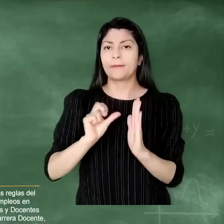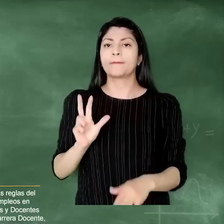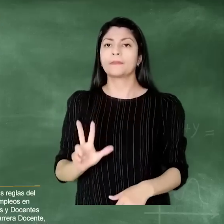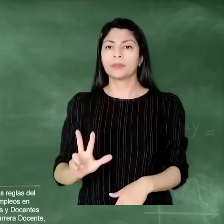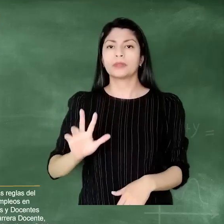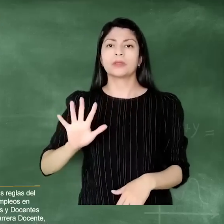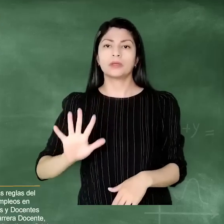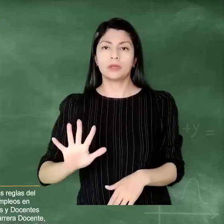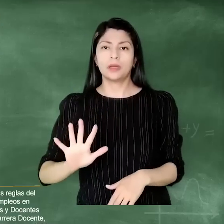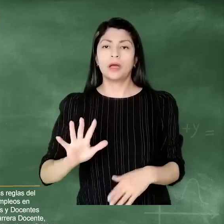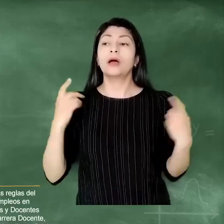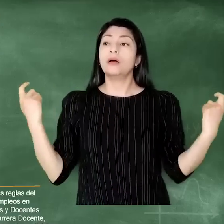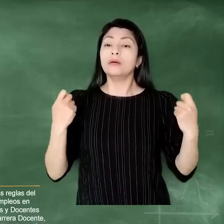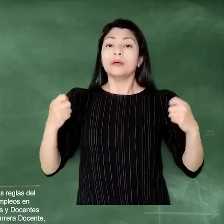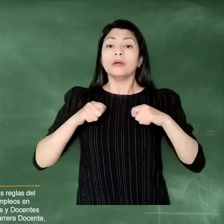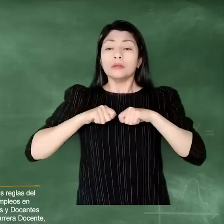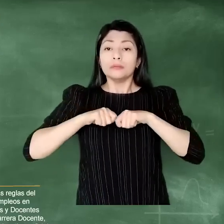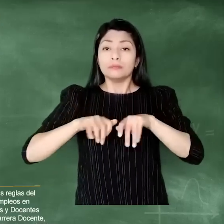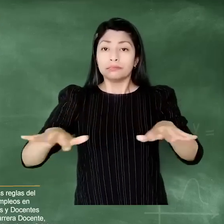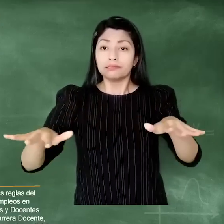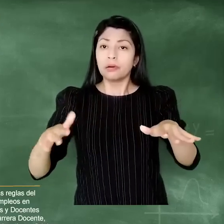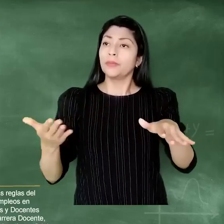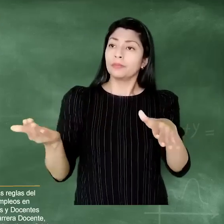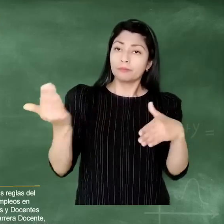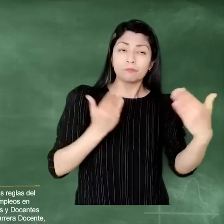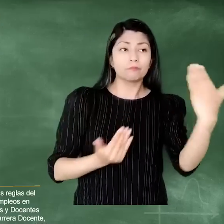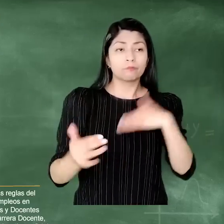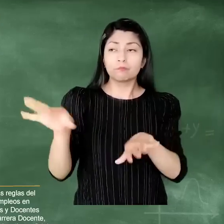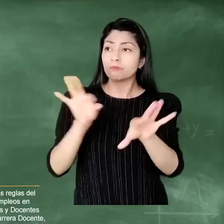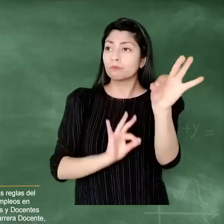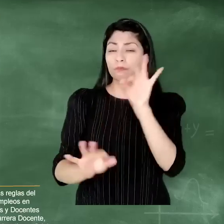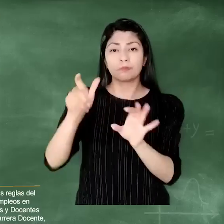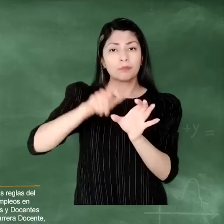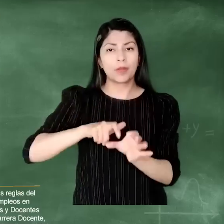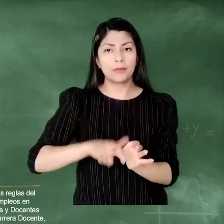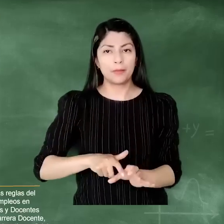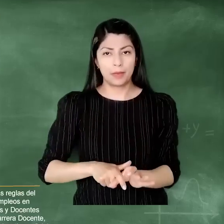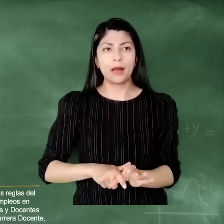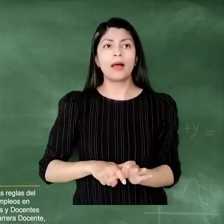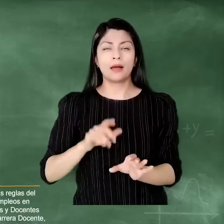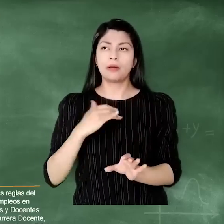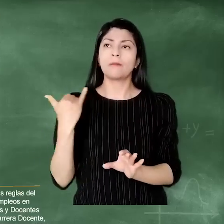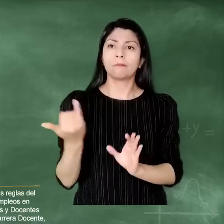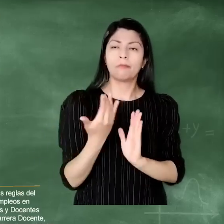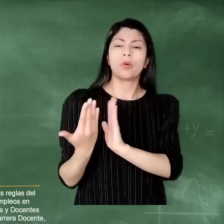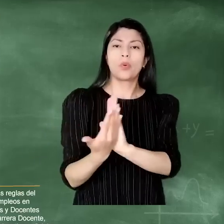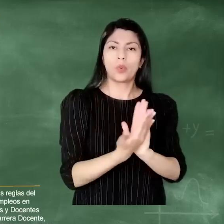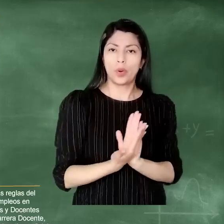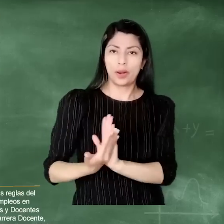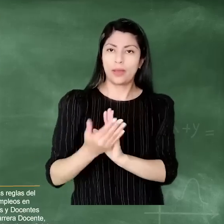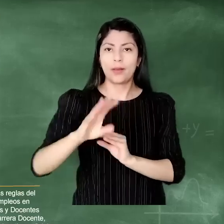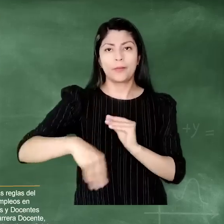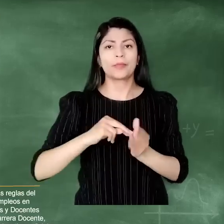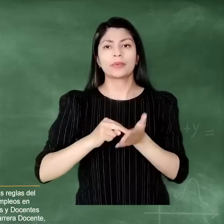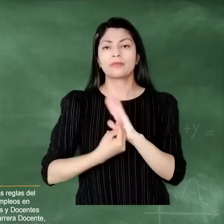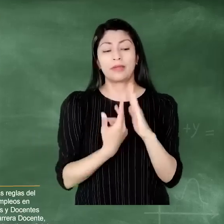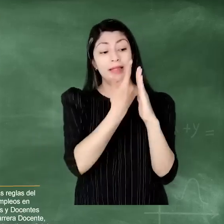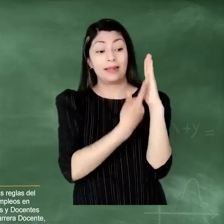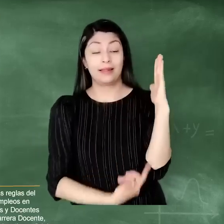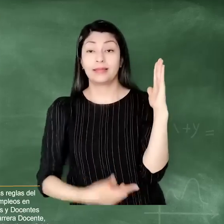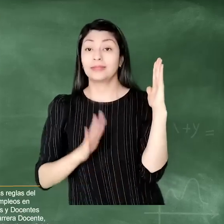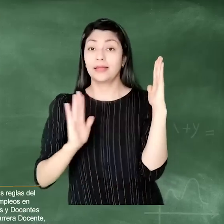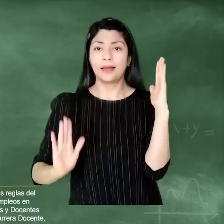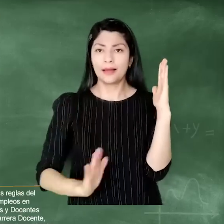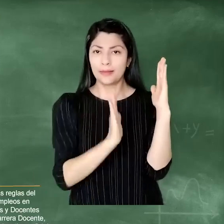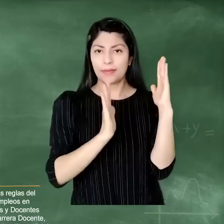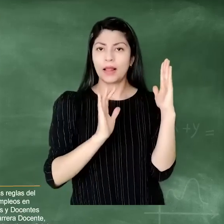Artículo 35. Audiencia pública de escogencia de vacante definitiva en establecimiento educativo. En firme